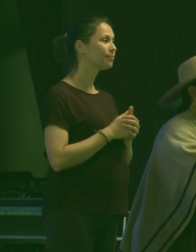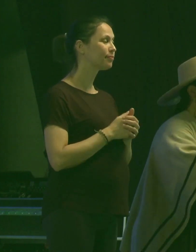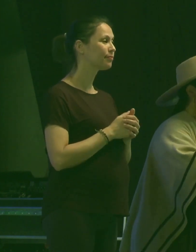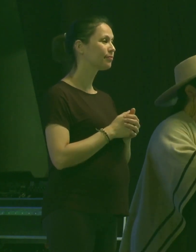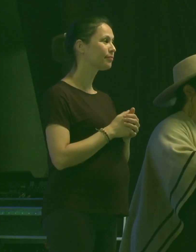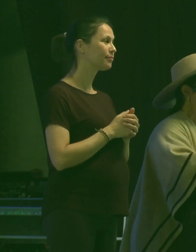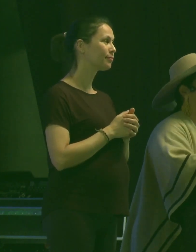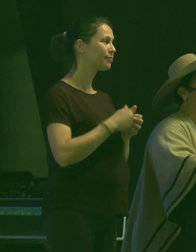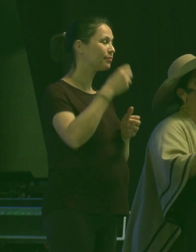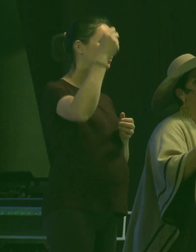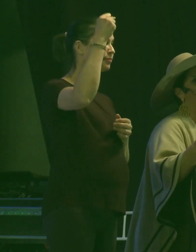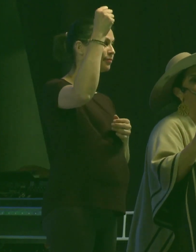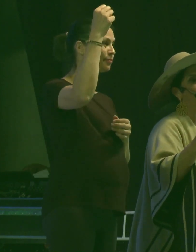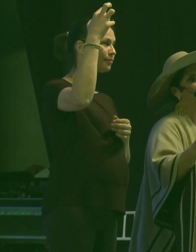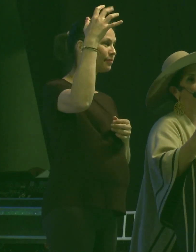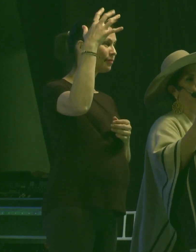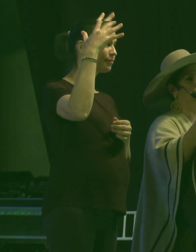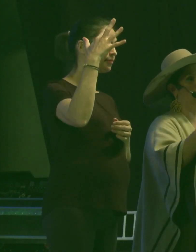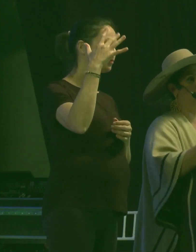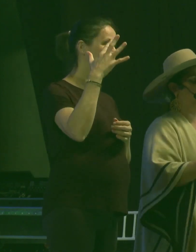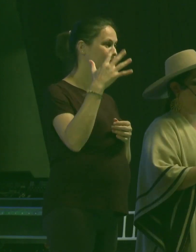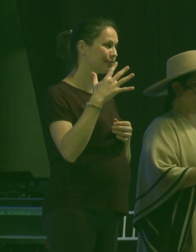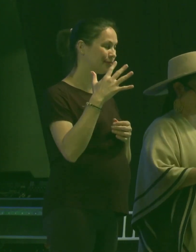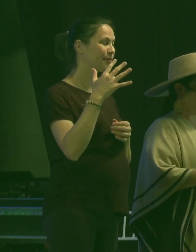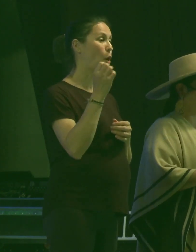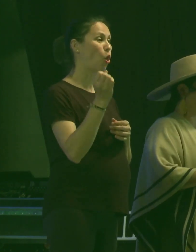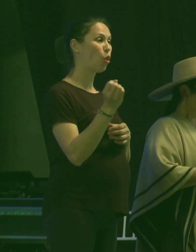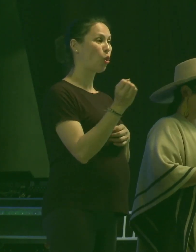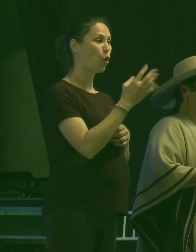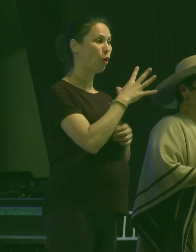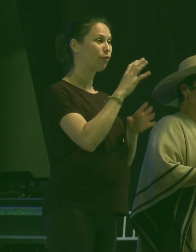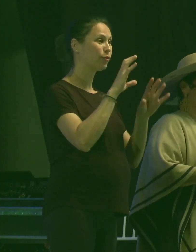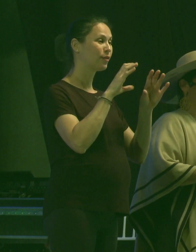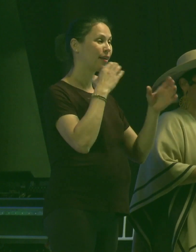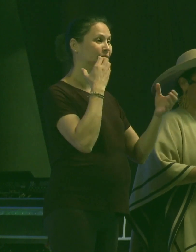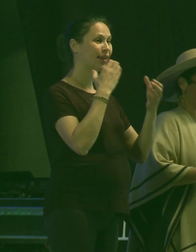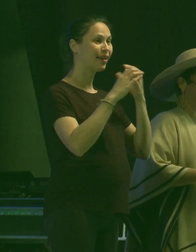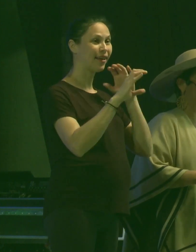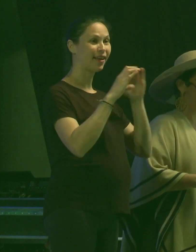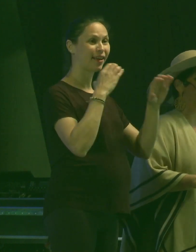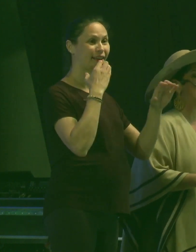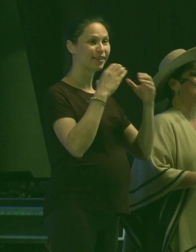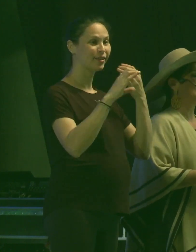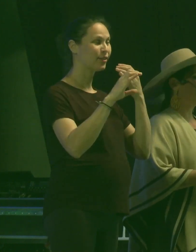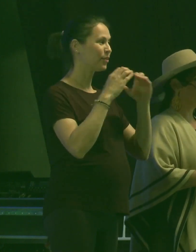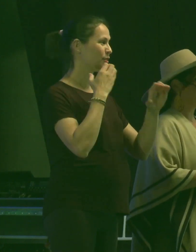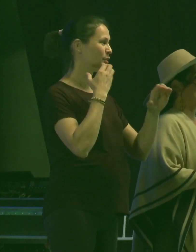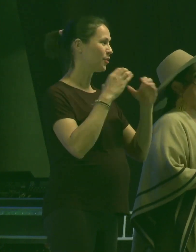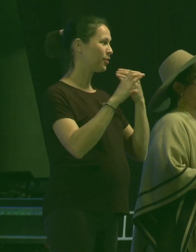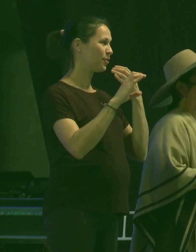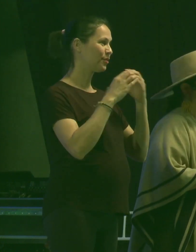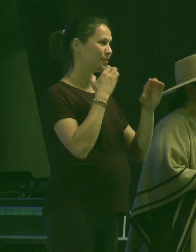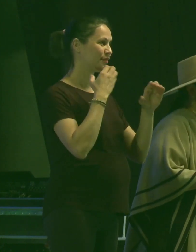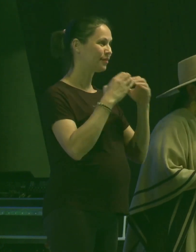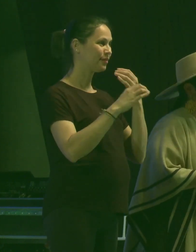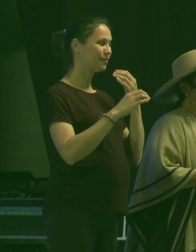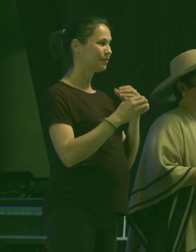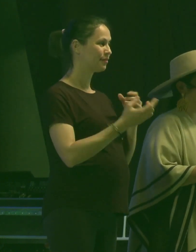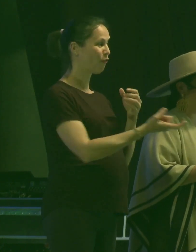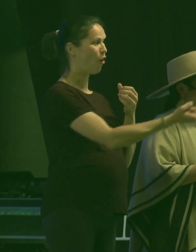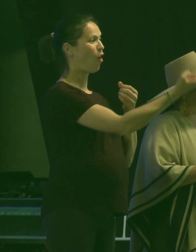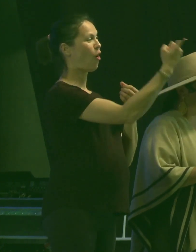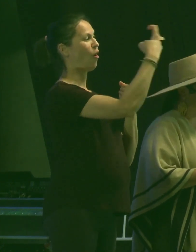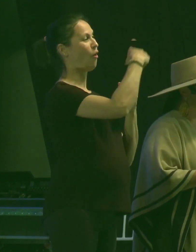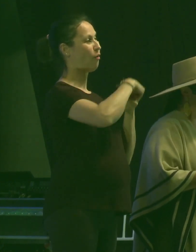Luzes para um novo canto. Voltem, gurias. Voltem. Denjuí,